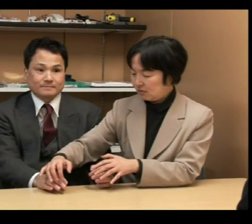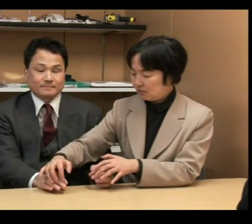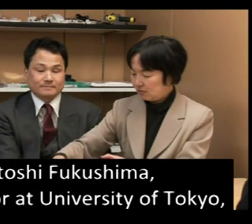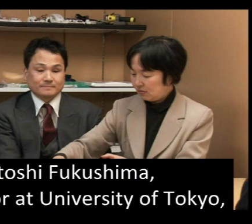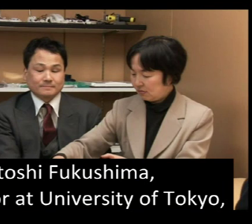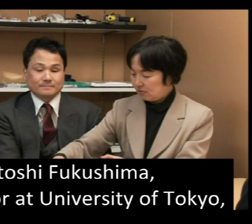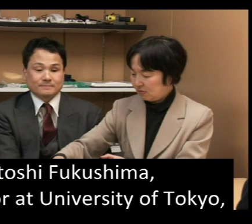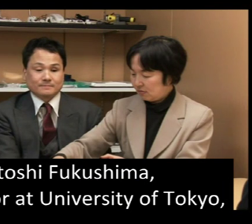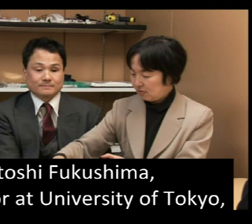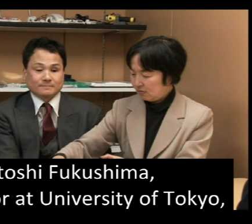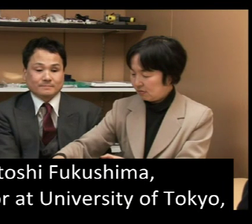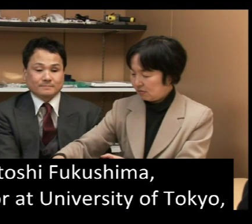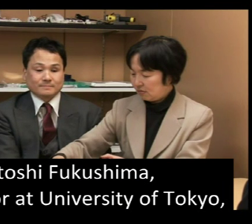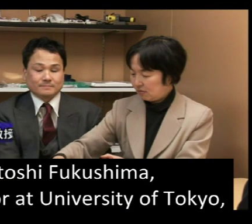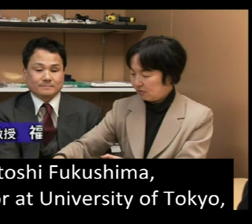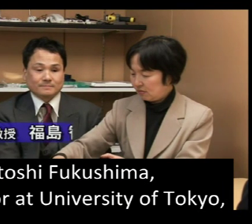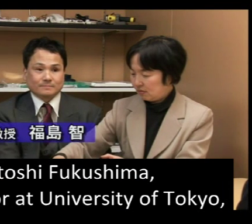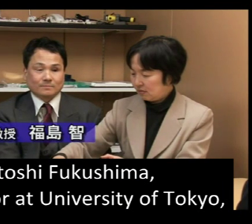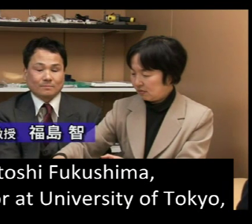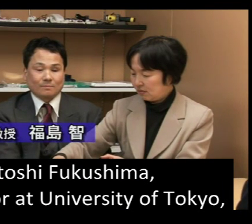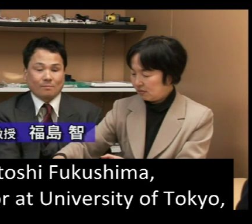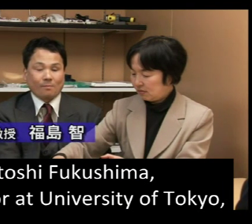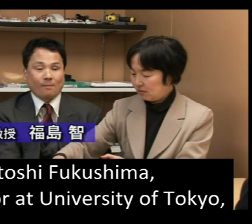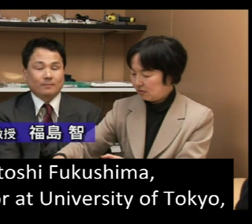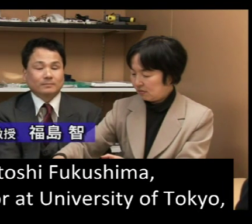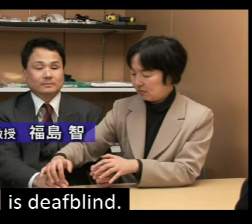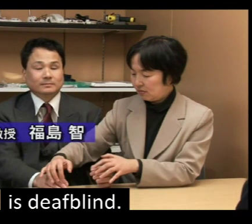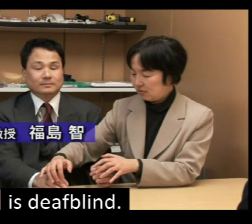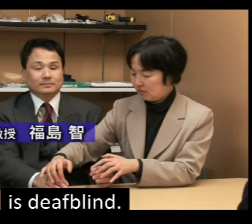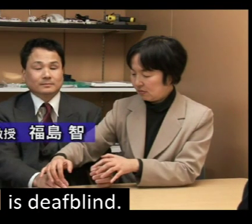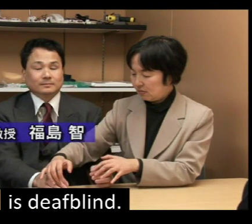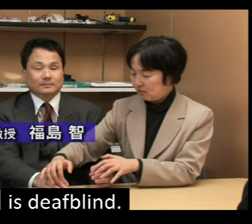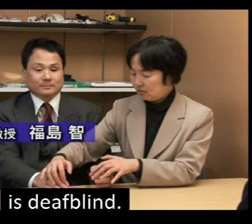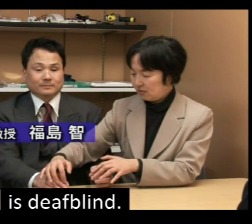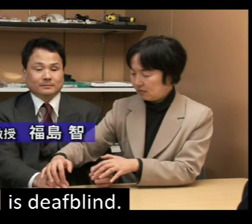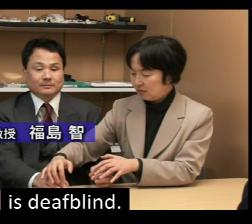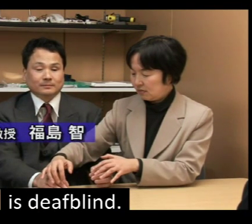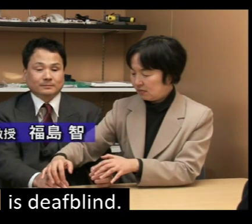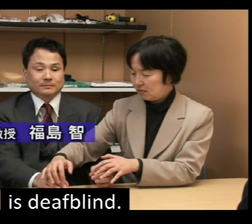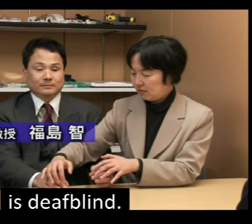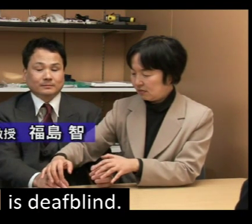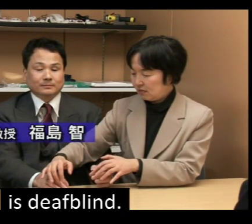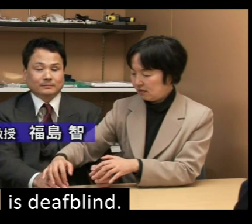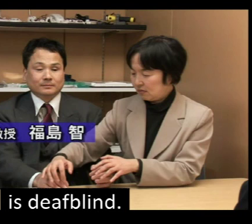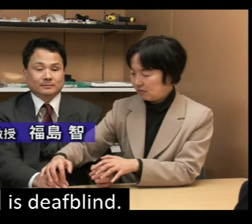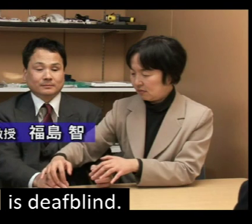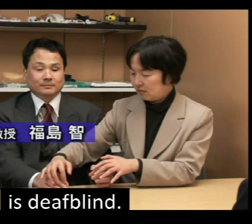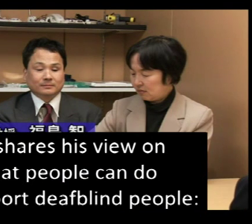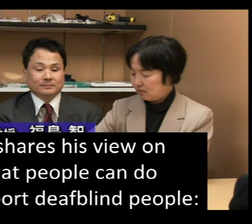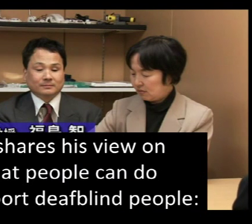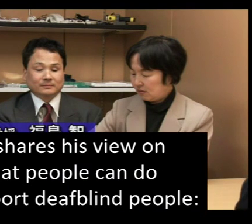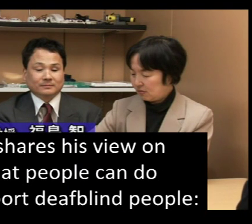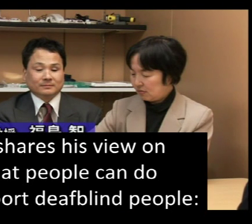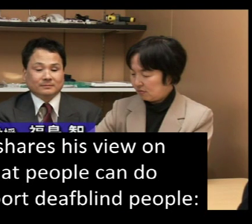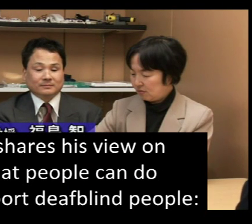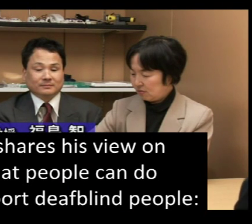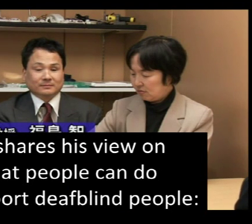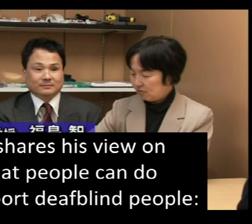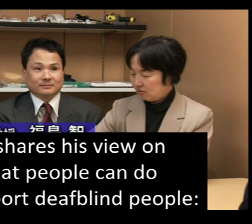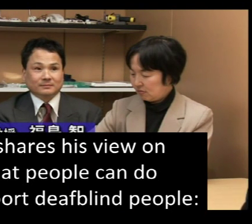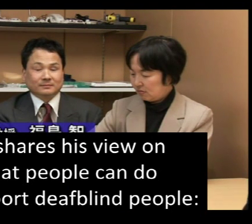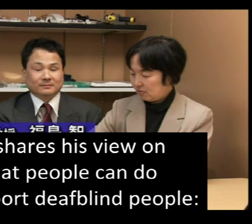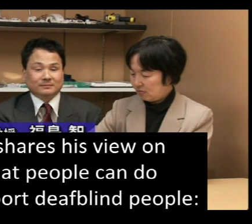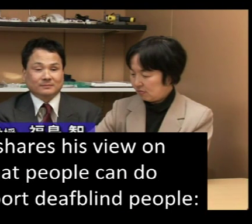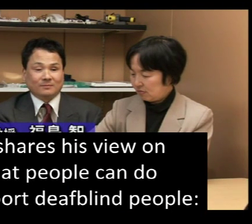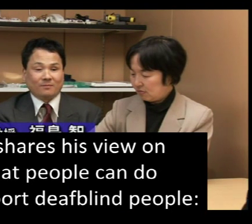自身も盲ろう者である東京大学教授の福島聡さんに、私たち一人一人